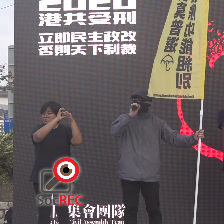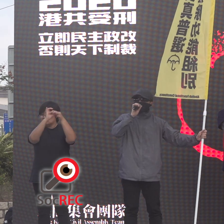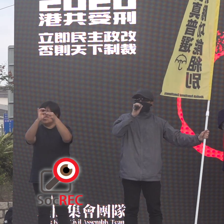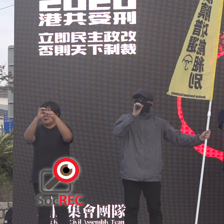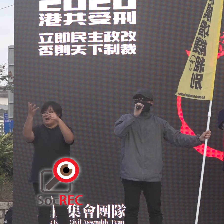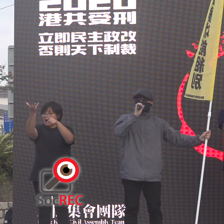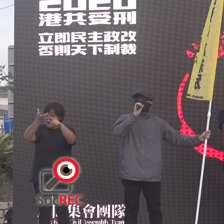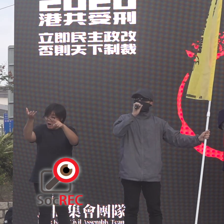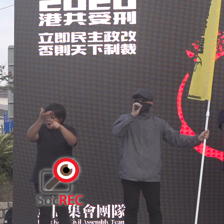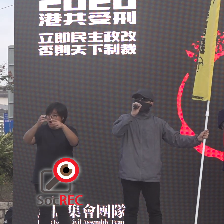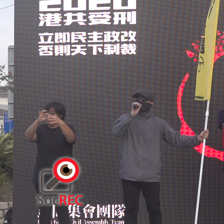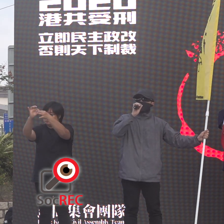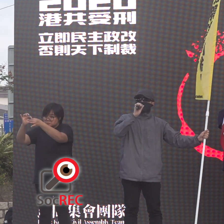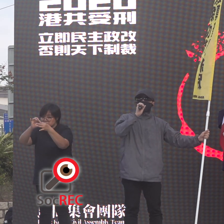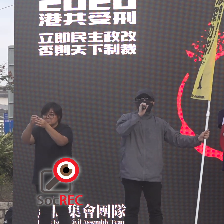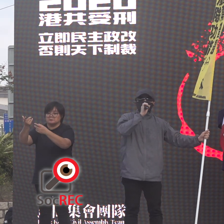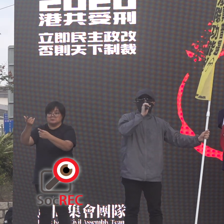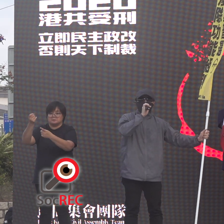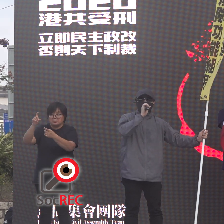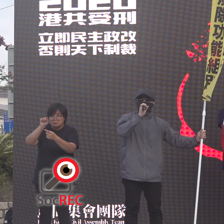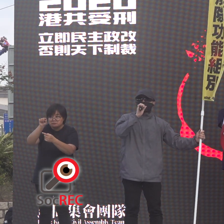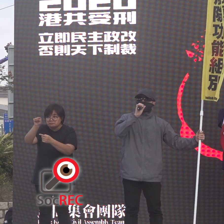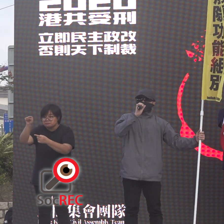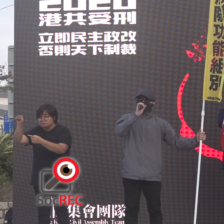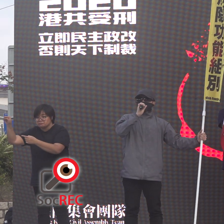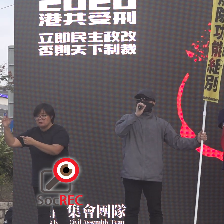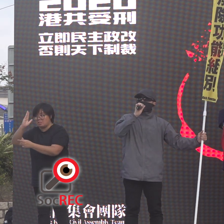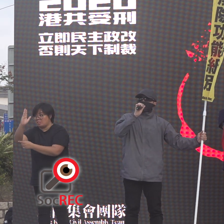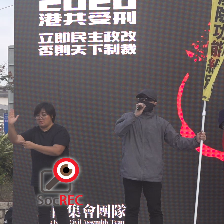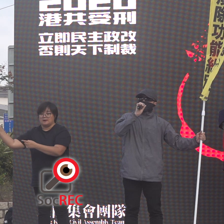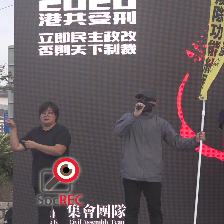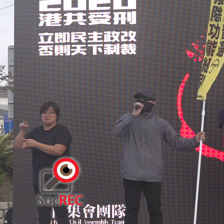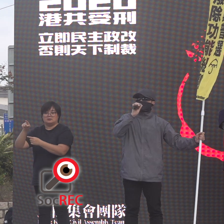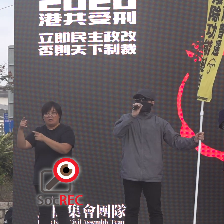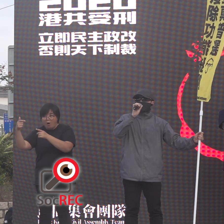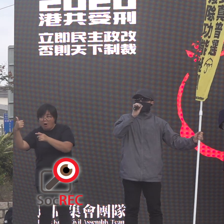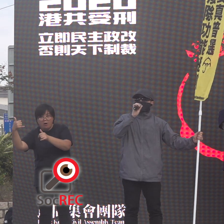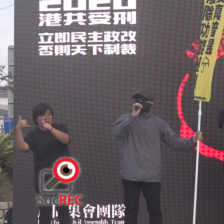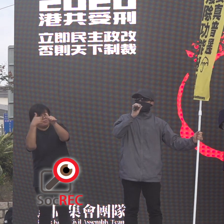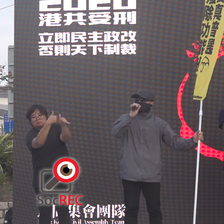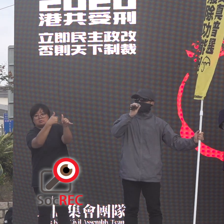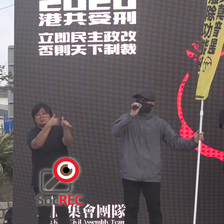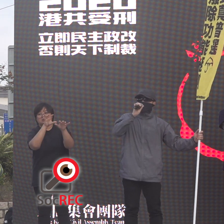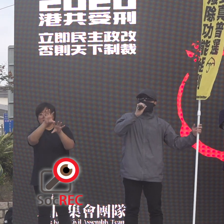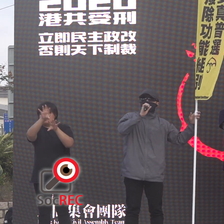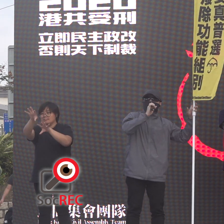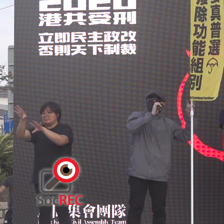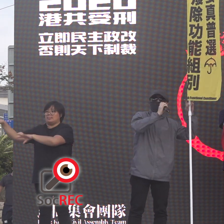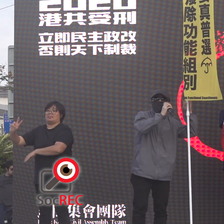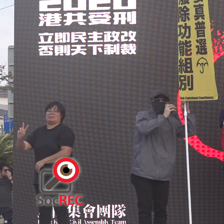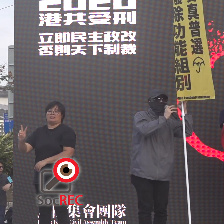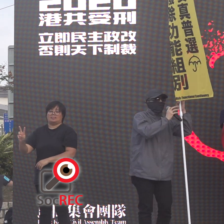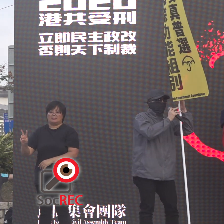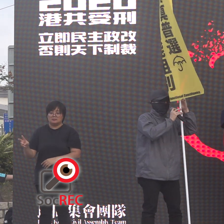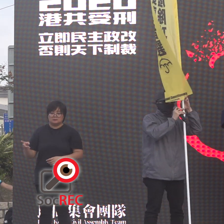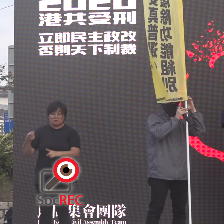家，他們都願意去加入，去立不同的近似的法案，去制裁中國。所